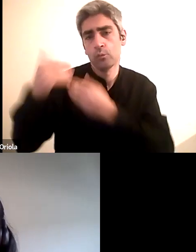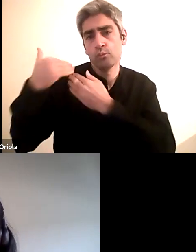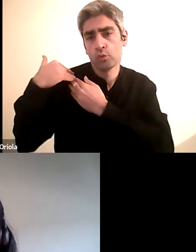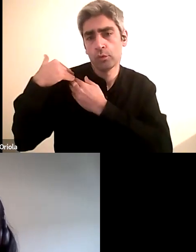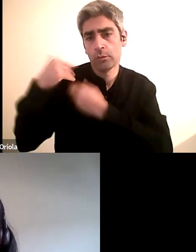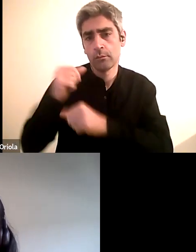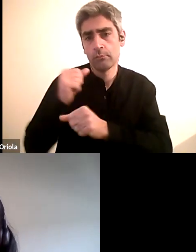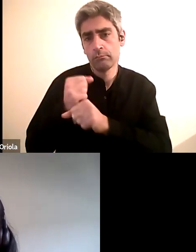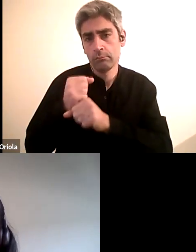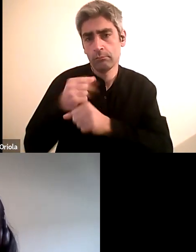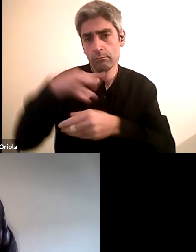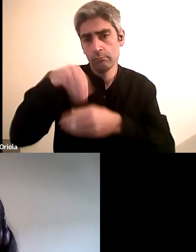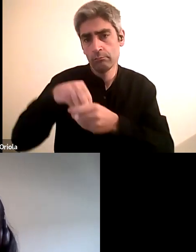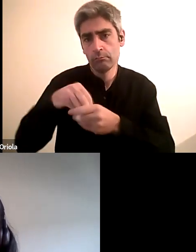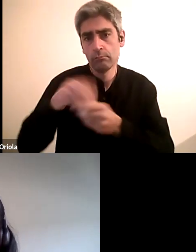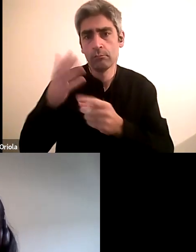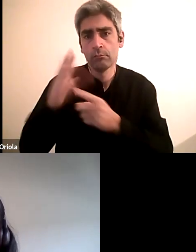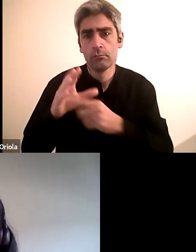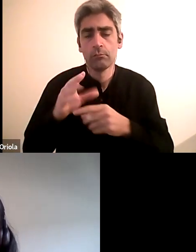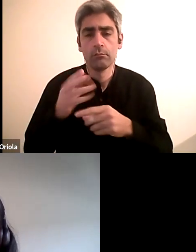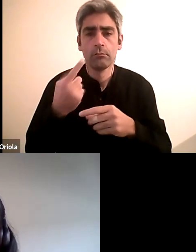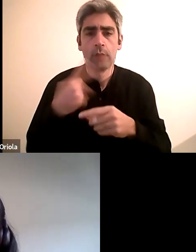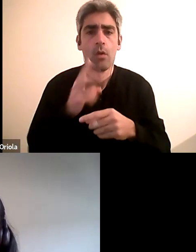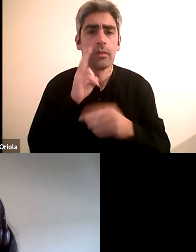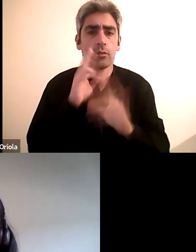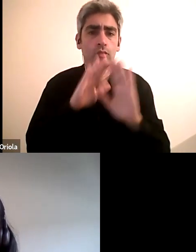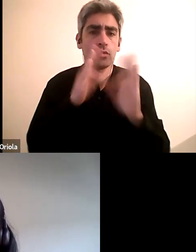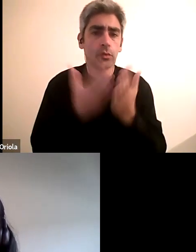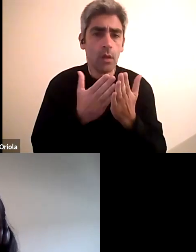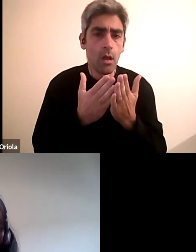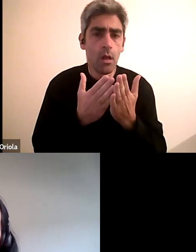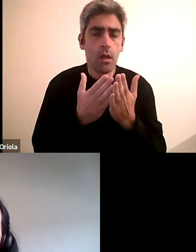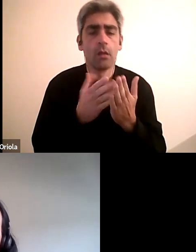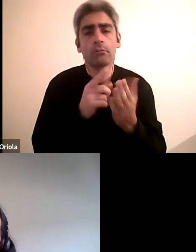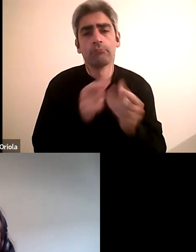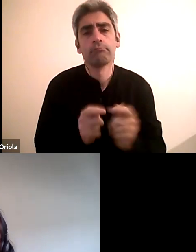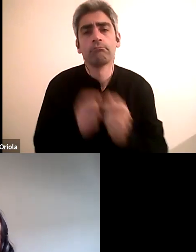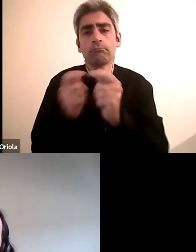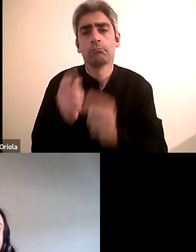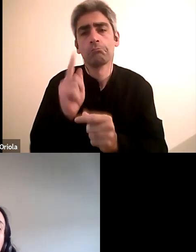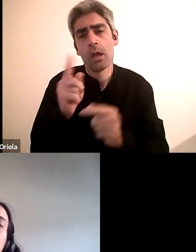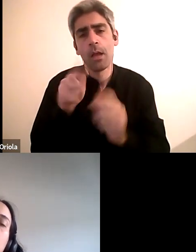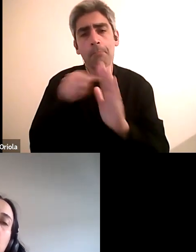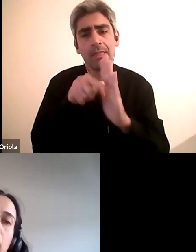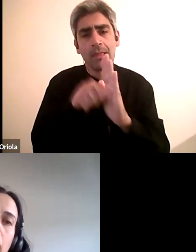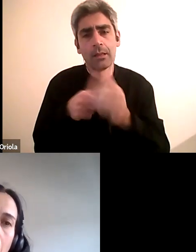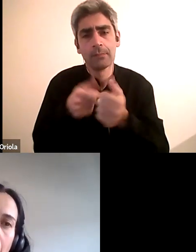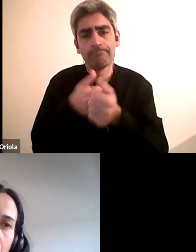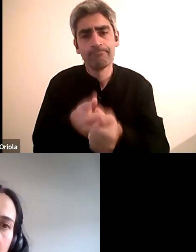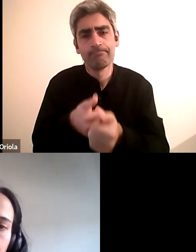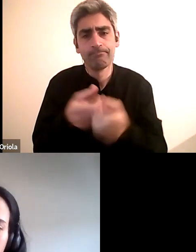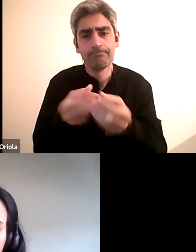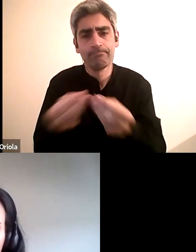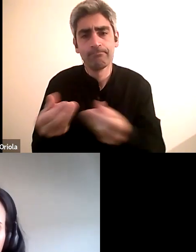do empregador, não é? Por exemplo, no caso a um diretor-geral, para que tome as medidas necessárias, sendo